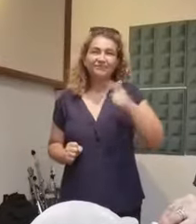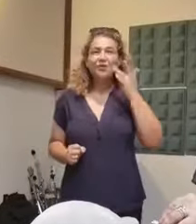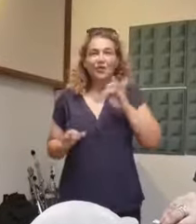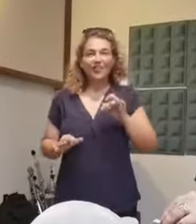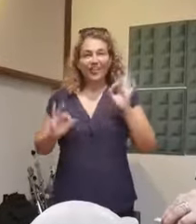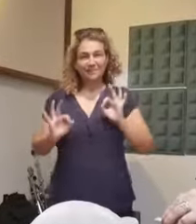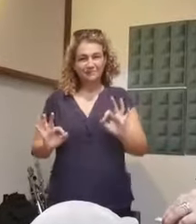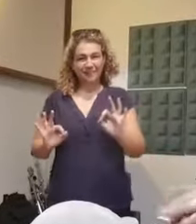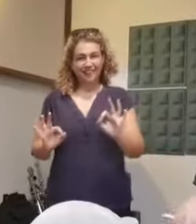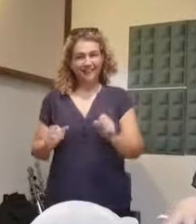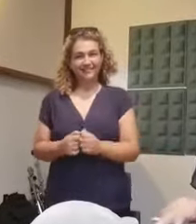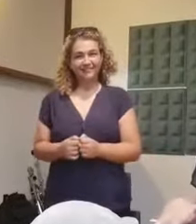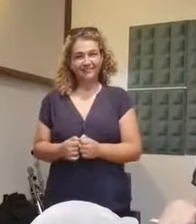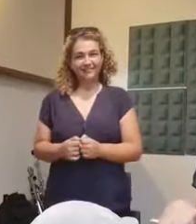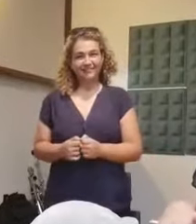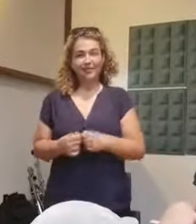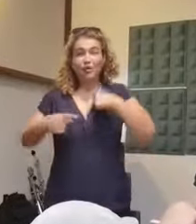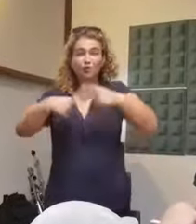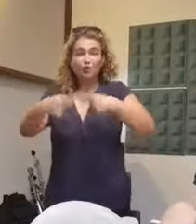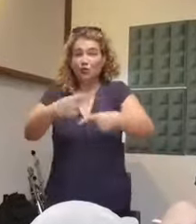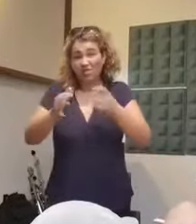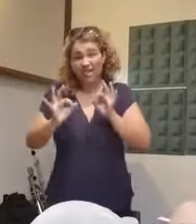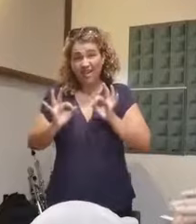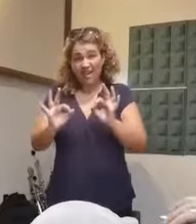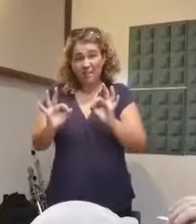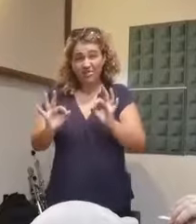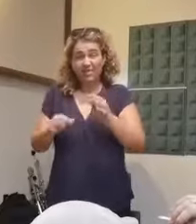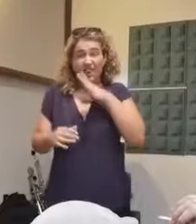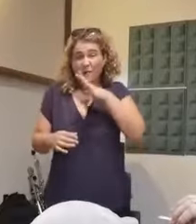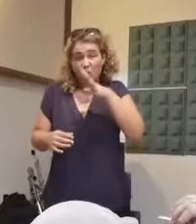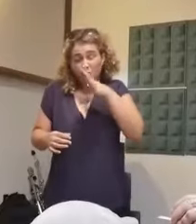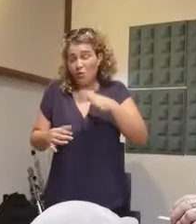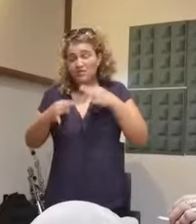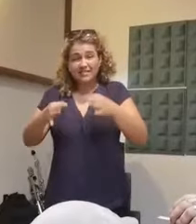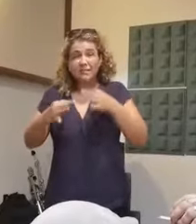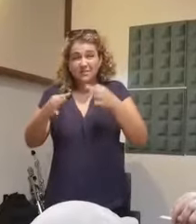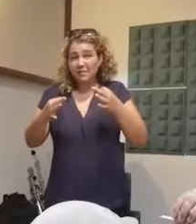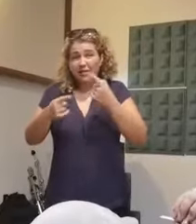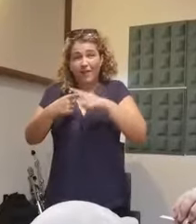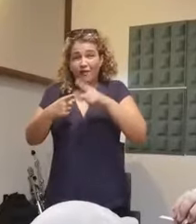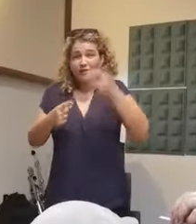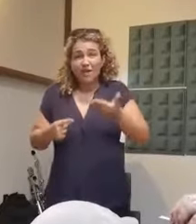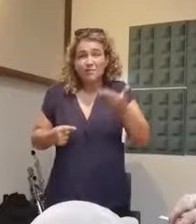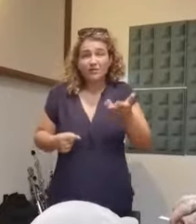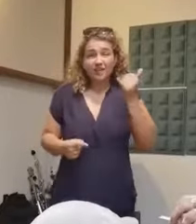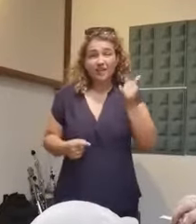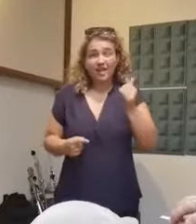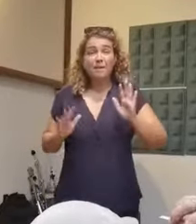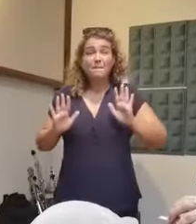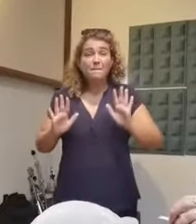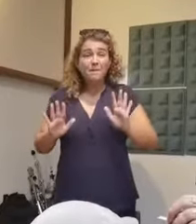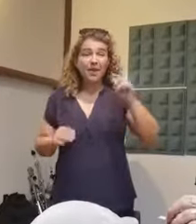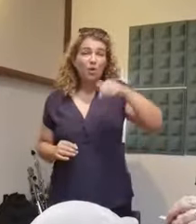especial porque, bueno, todos los días son especiales porque todos los días hay diferentes motivos por los que hacer determinadas cosas, pero hoy nos queríamos unir